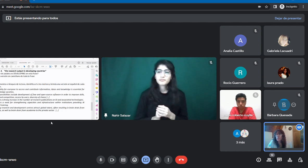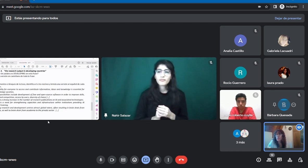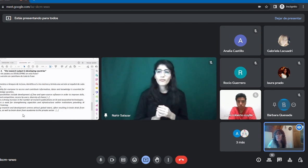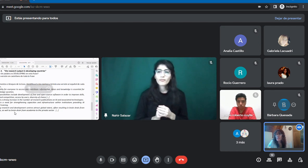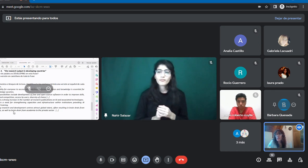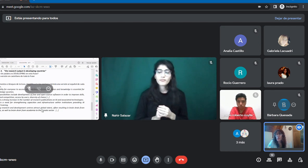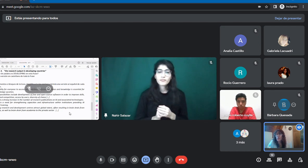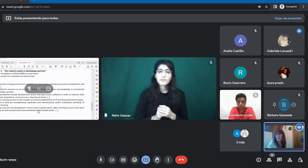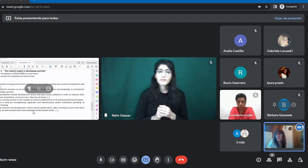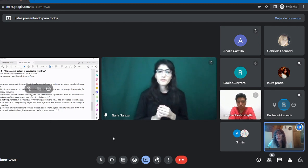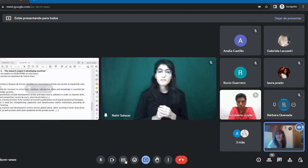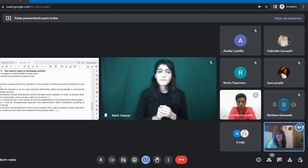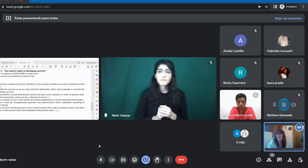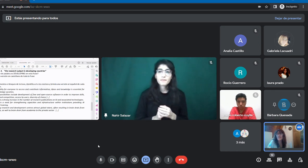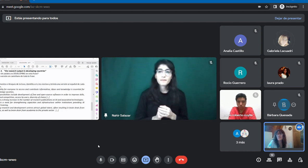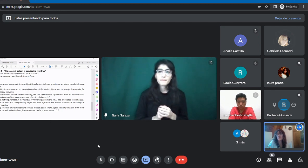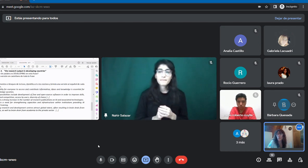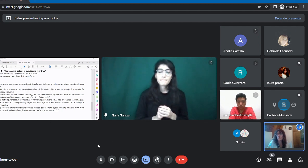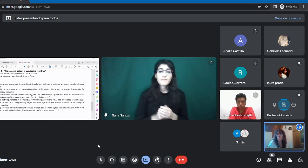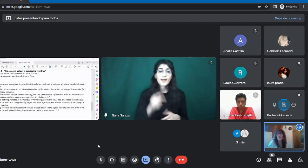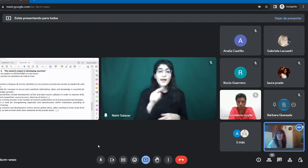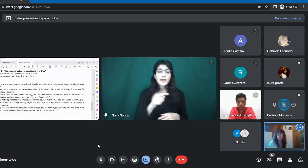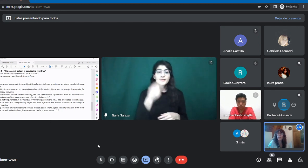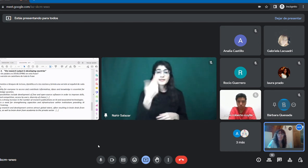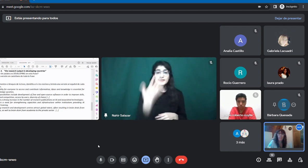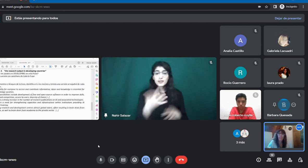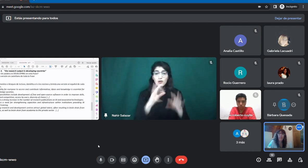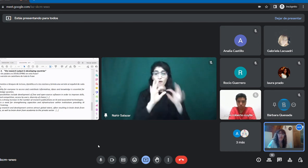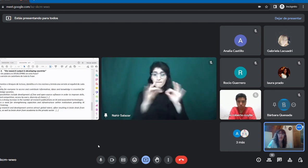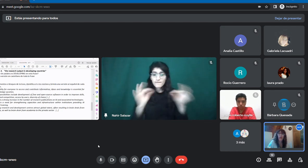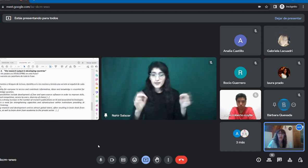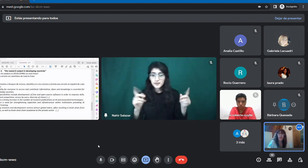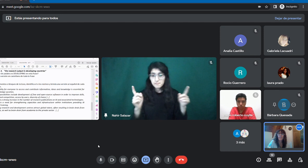Tenemos 5 frases cortas.